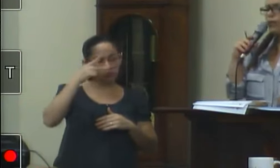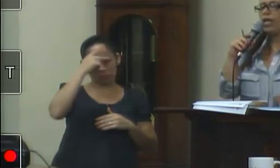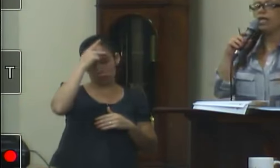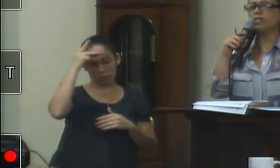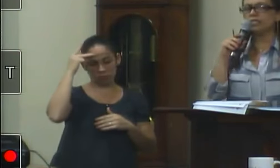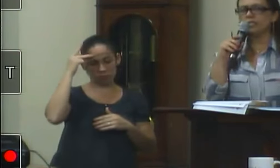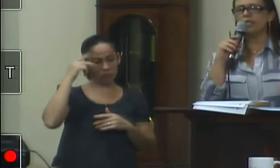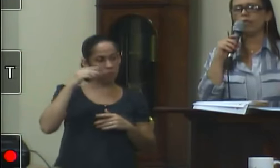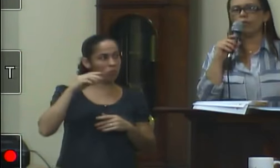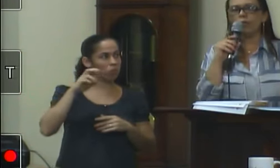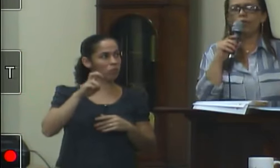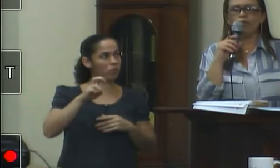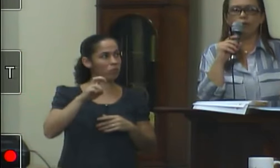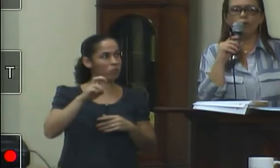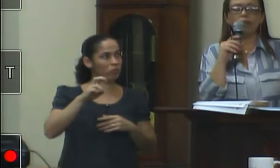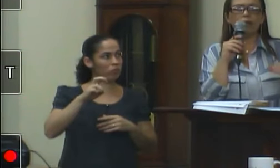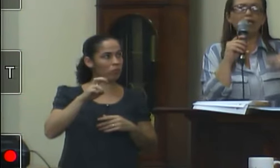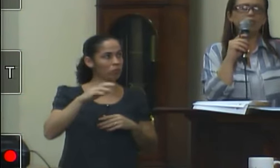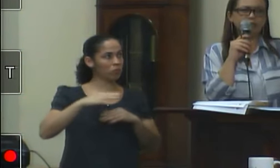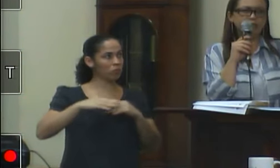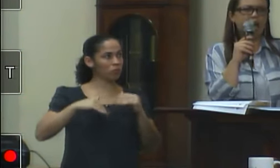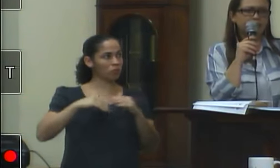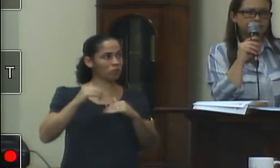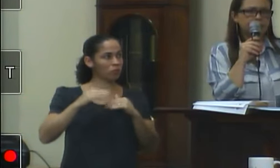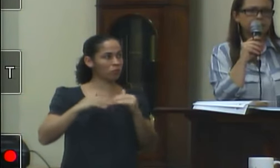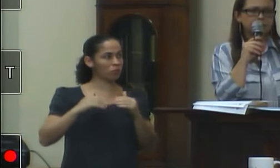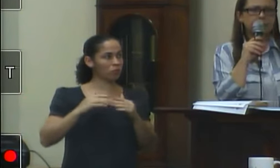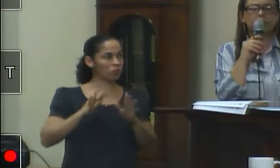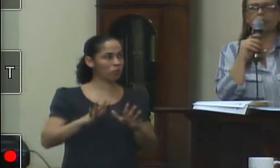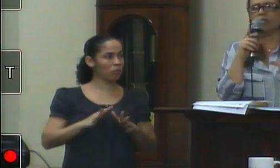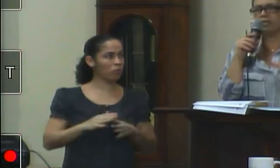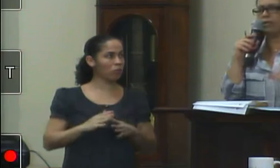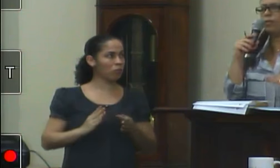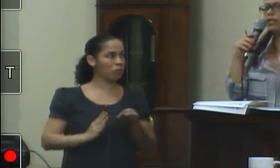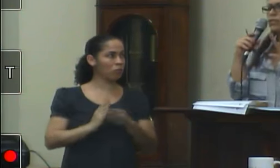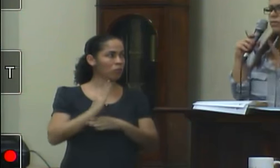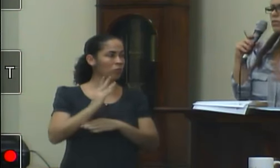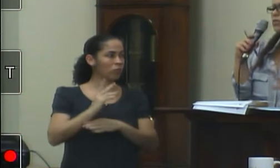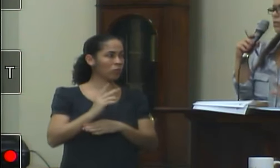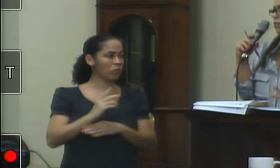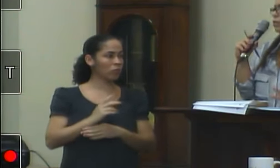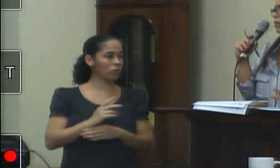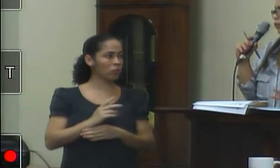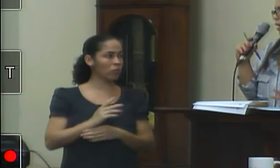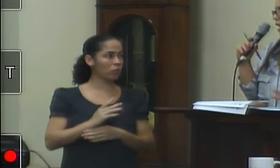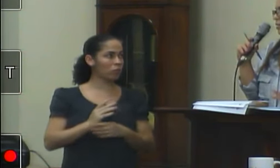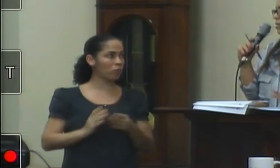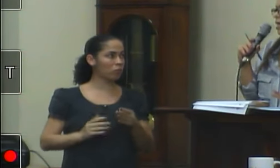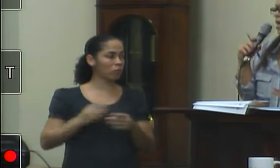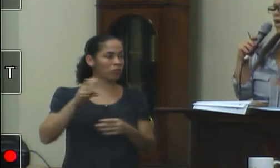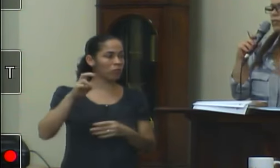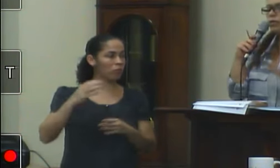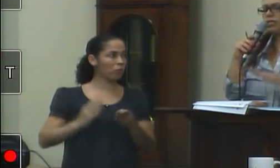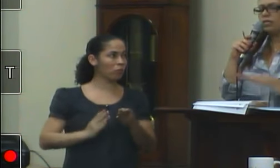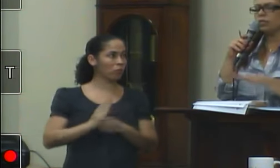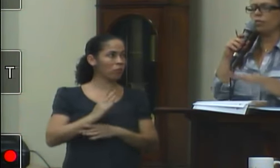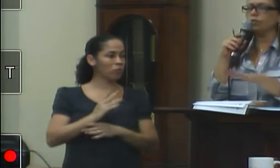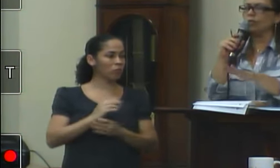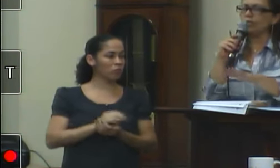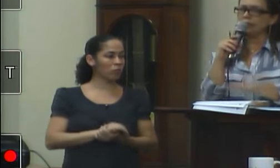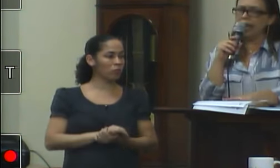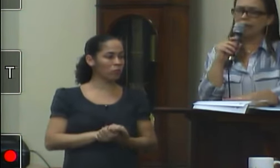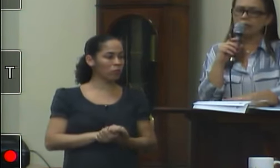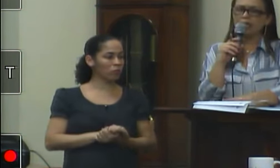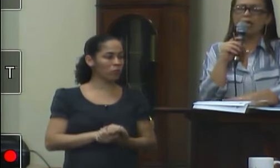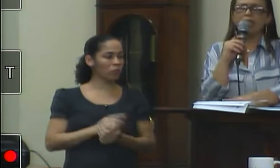qualificação e 5 foram qualificadas. Inicialmente, são 5 as qualificadas. Esse processo do